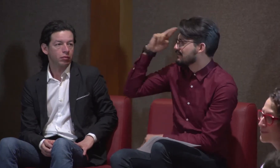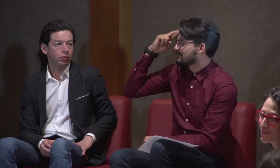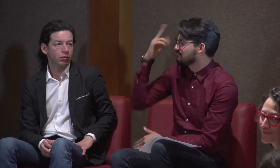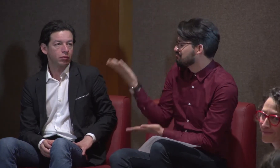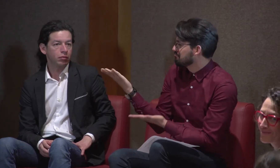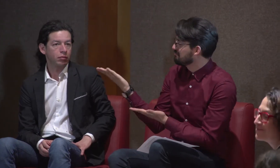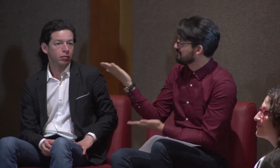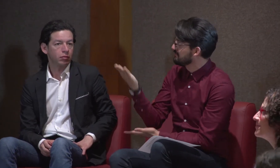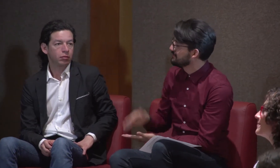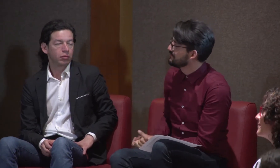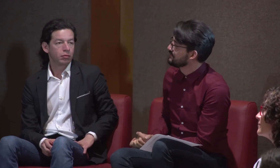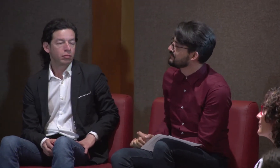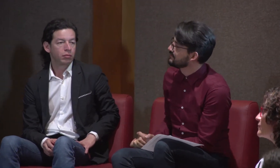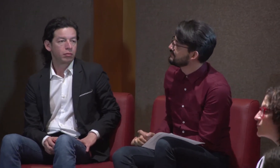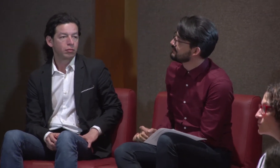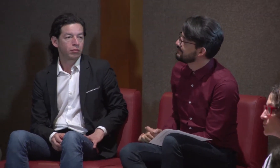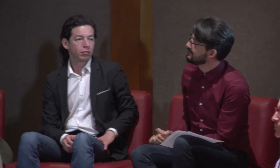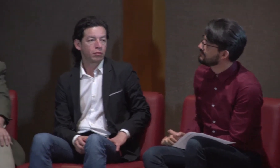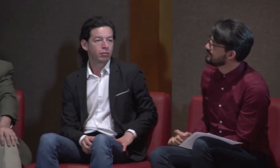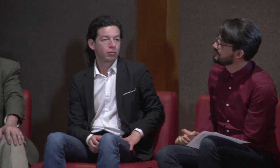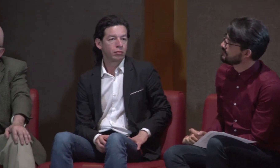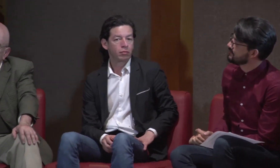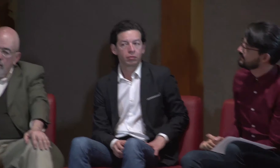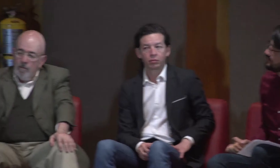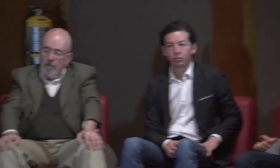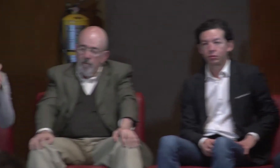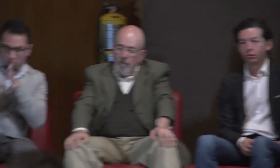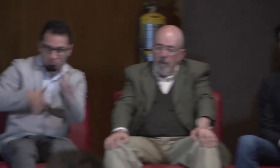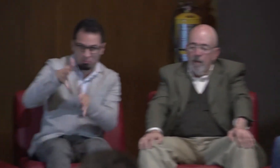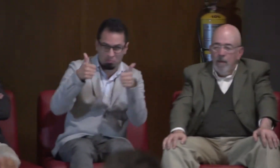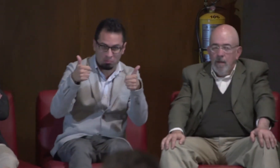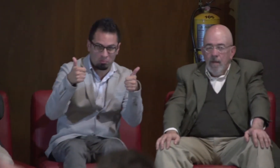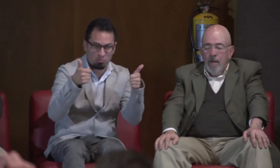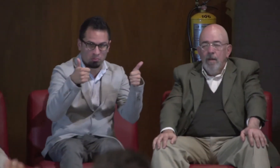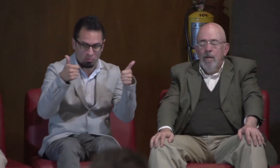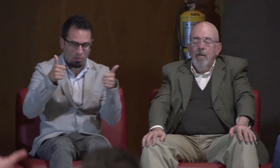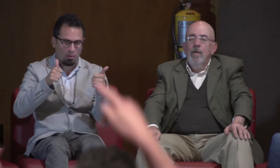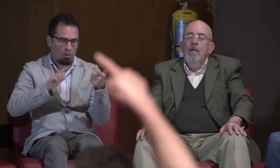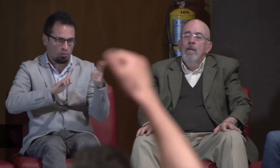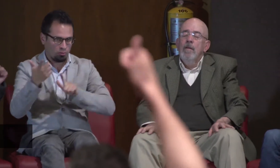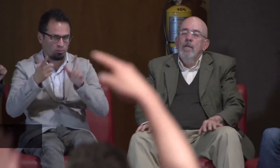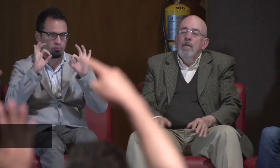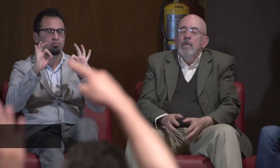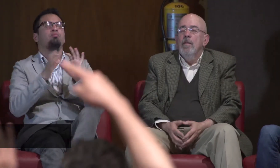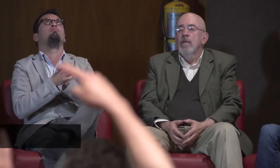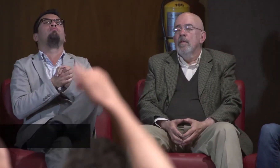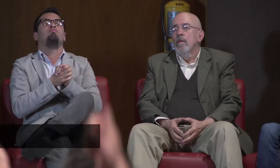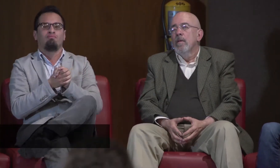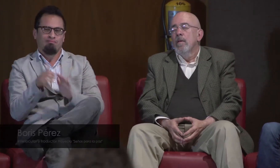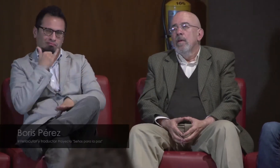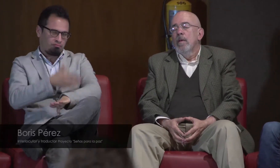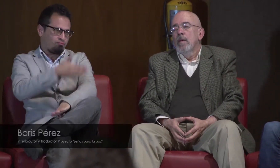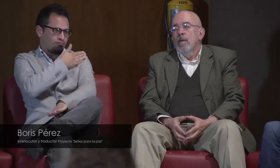ejemplo? ¿Por qué hubo la necesidad de incluir esos términos? Primero que todo quisiera asegurarme de que las